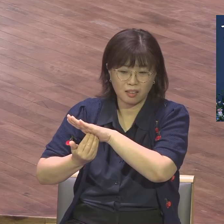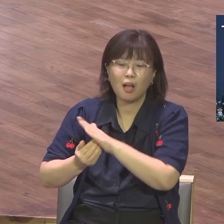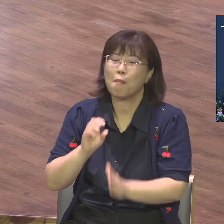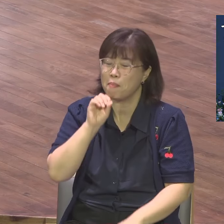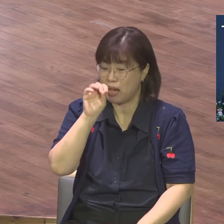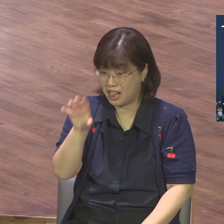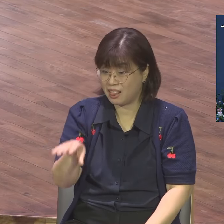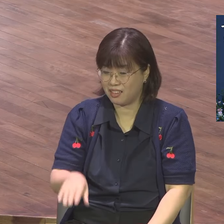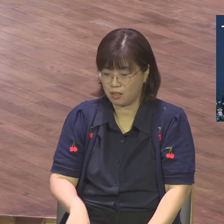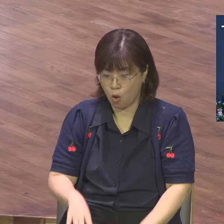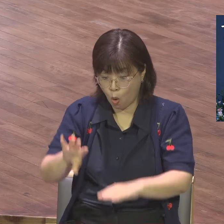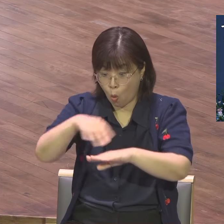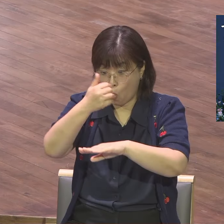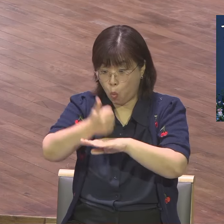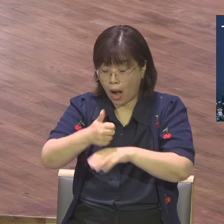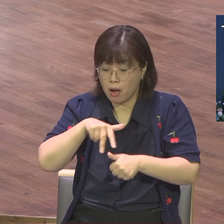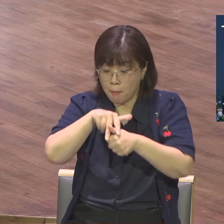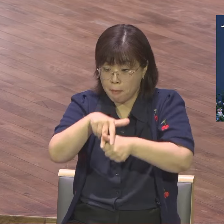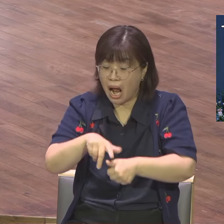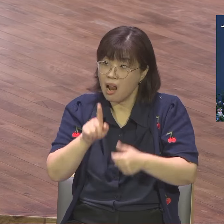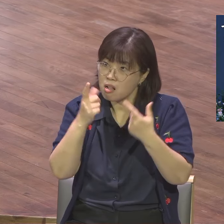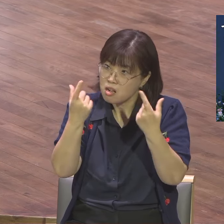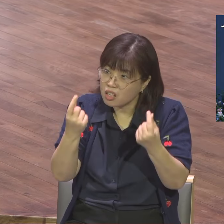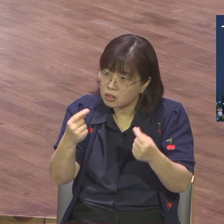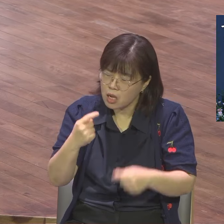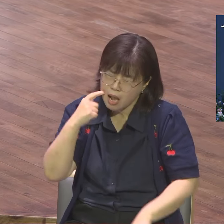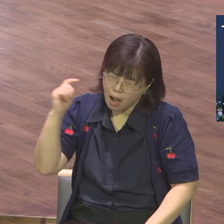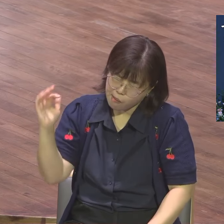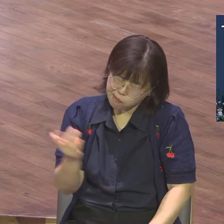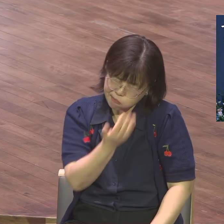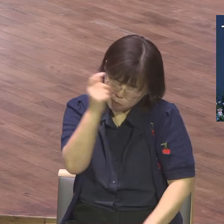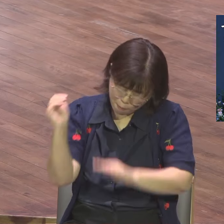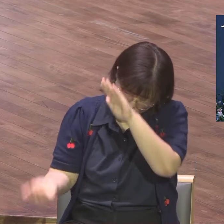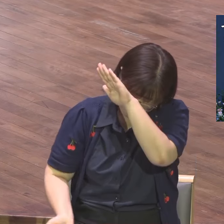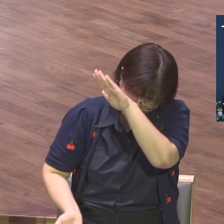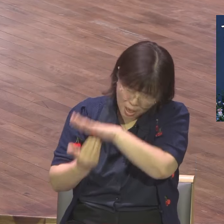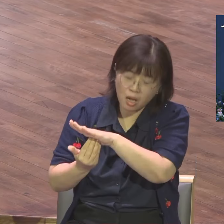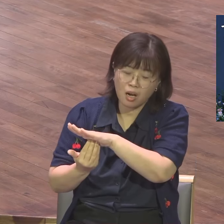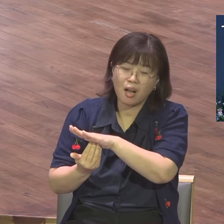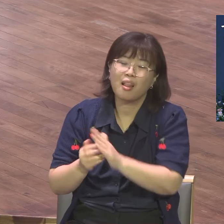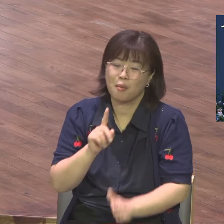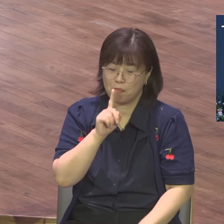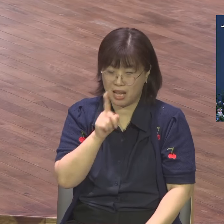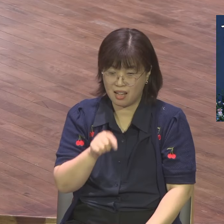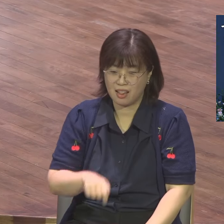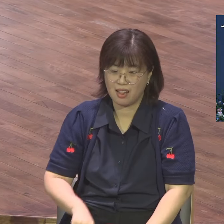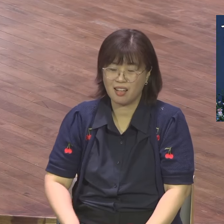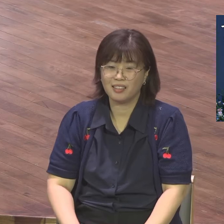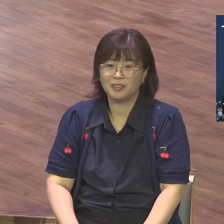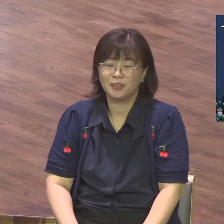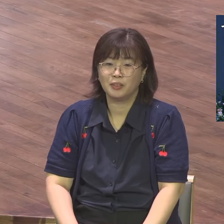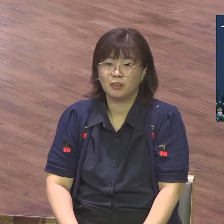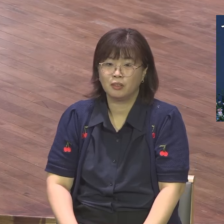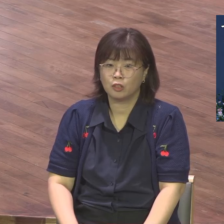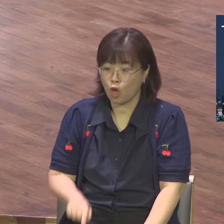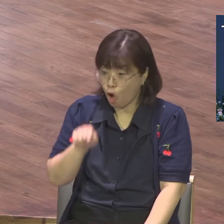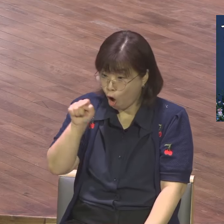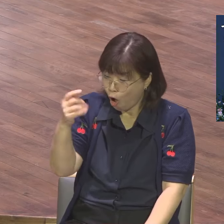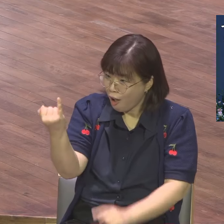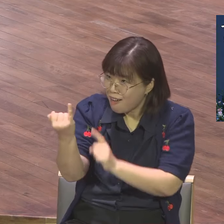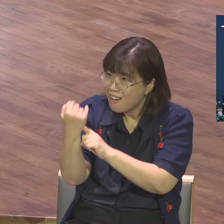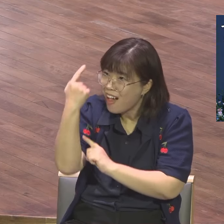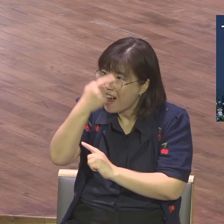왕의 주마 같다가 뭐 그 더 아름다운 표현을 할 게 없을 만큼. 그리고 너 두 뺨은